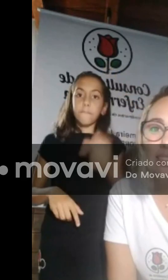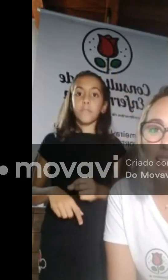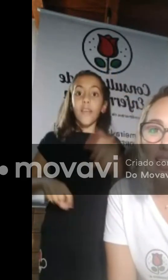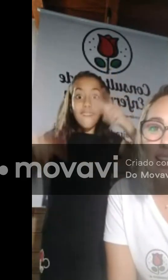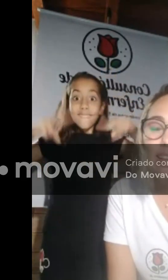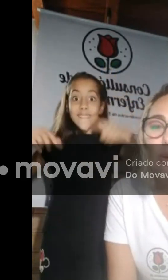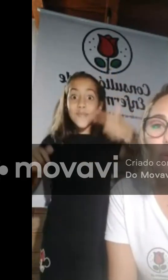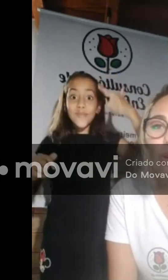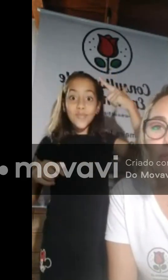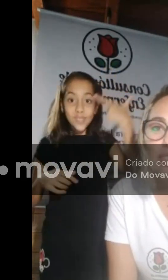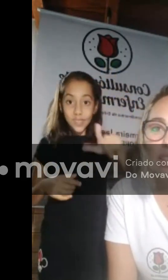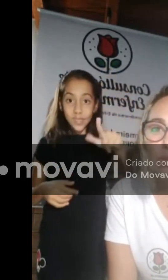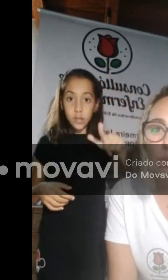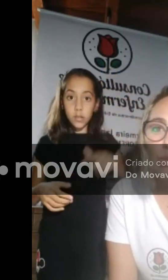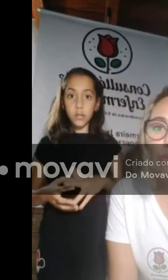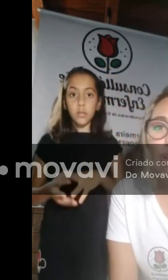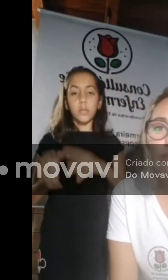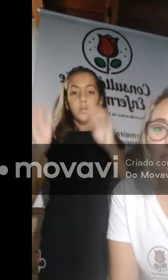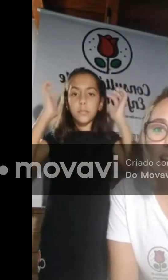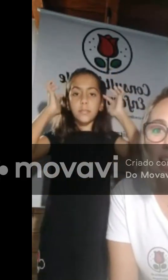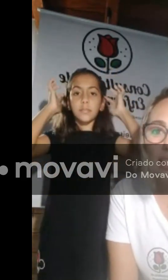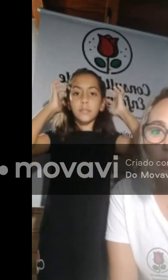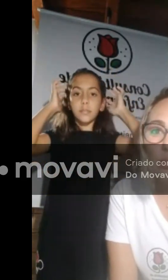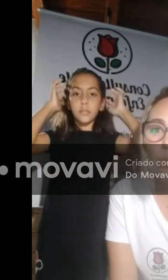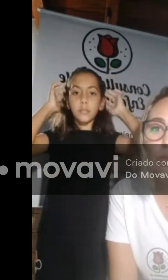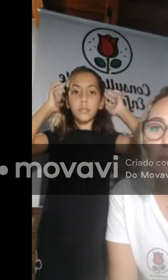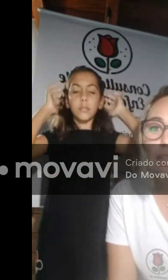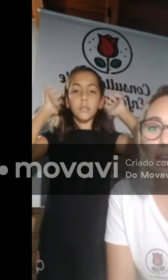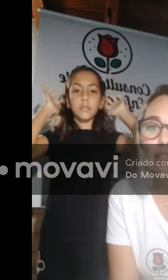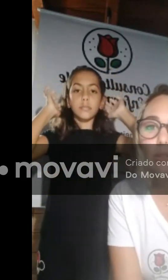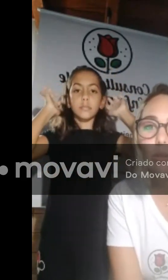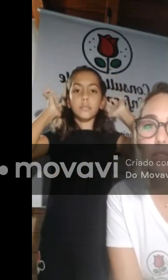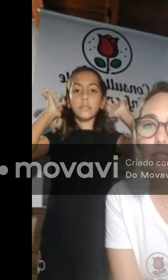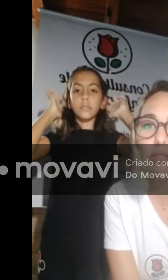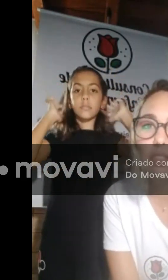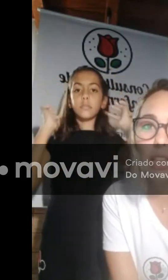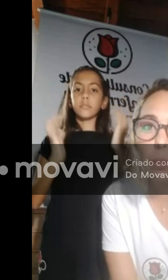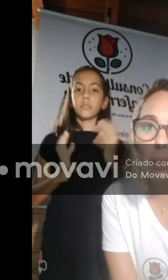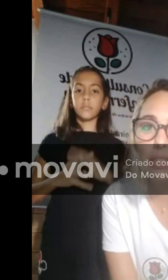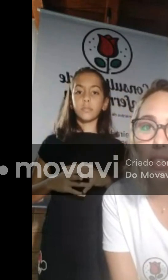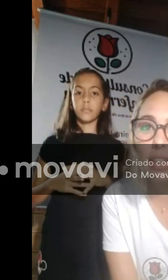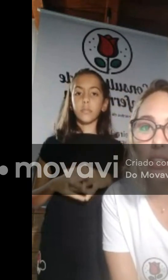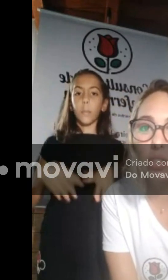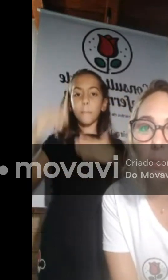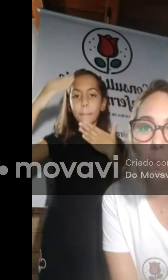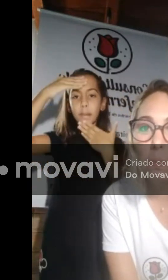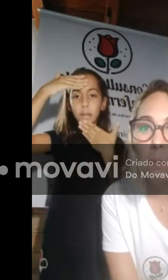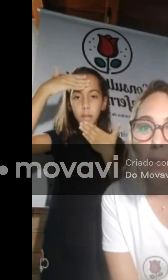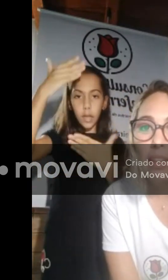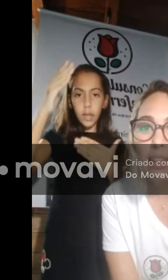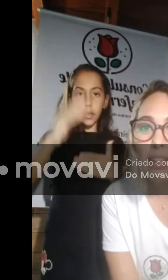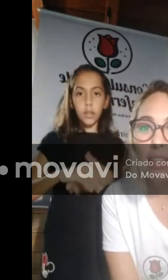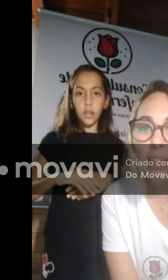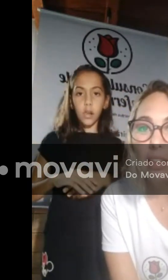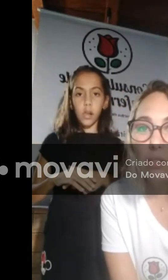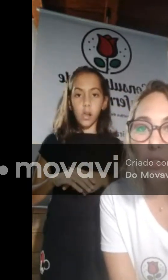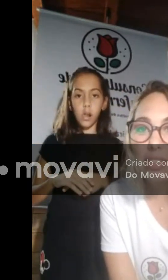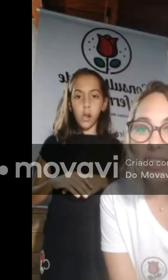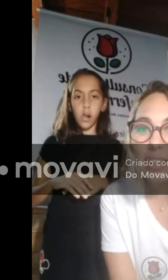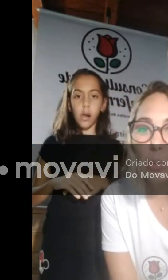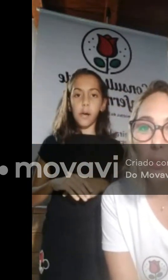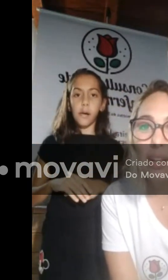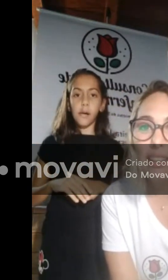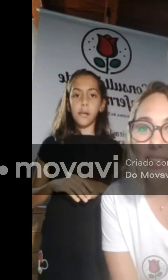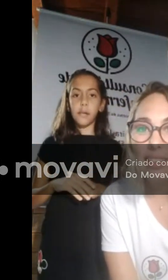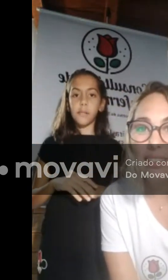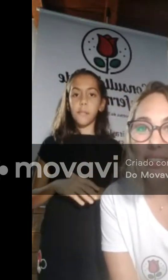Deus quiser, com novos assuntos, novos dados. Muito obrigada a todos que se fizeram presente. E eu vou